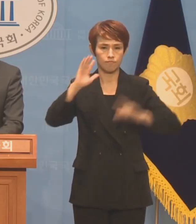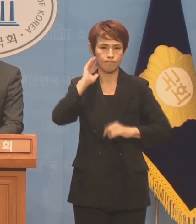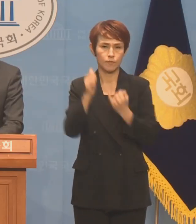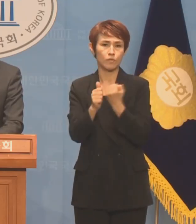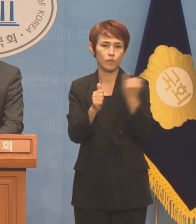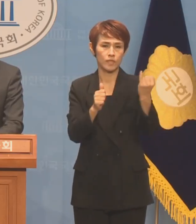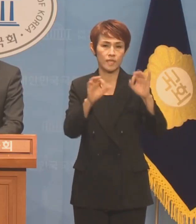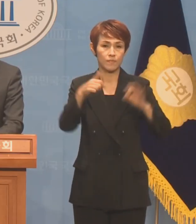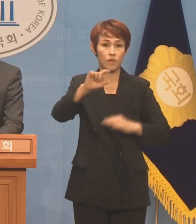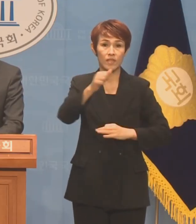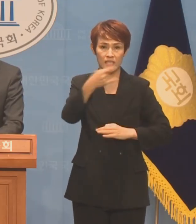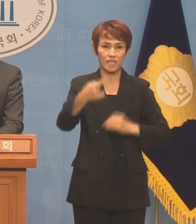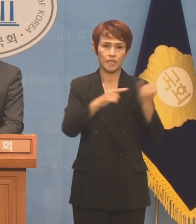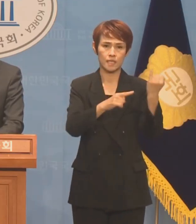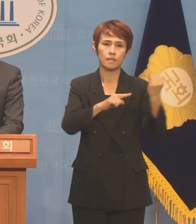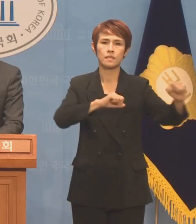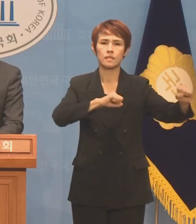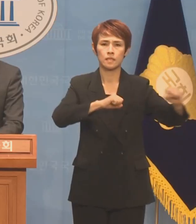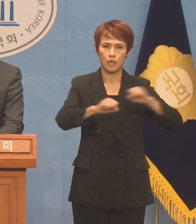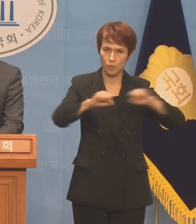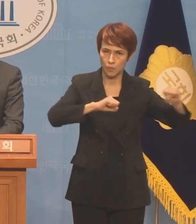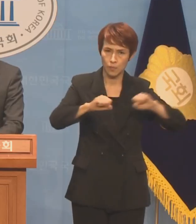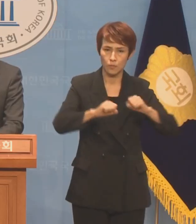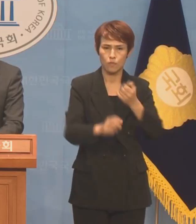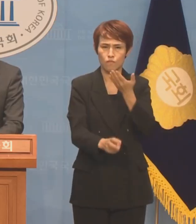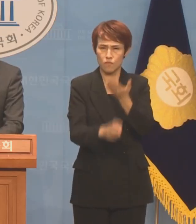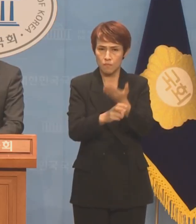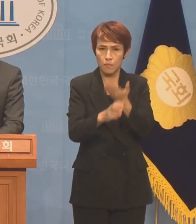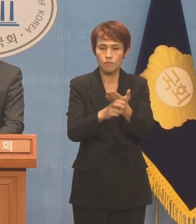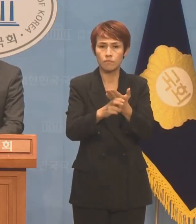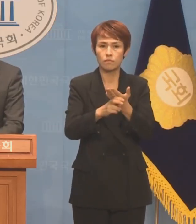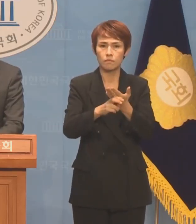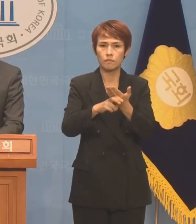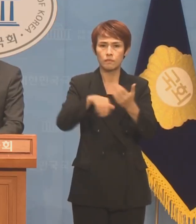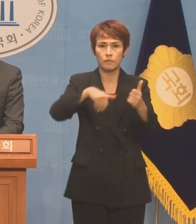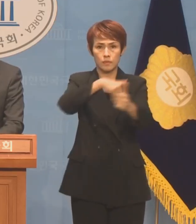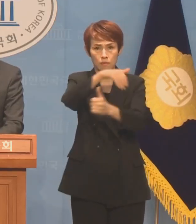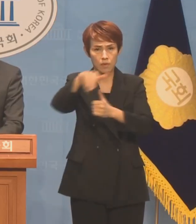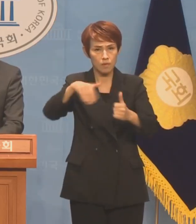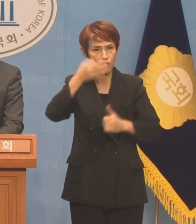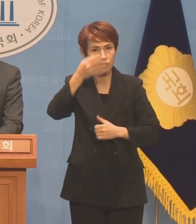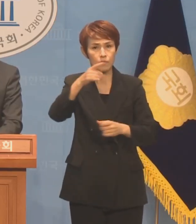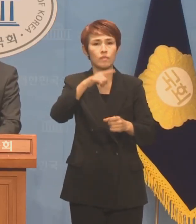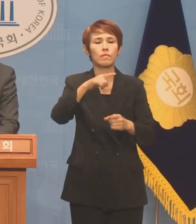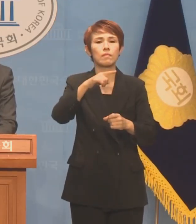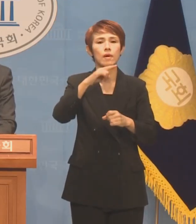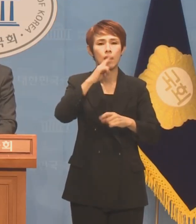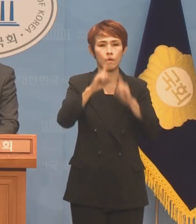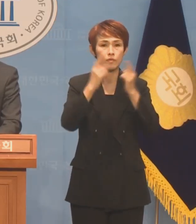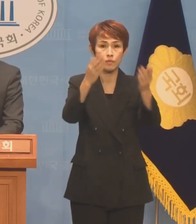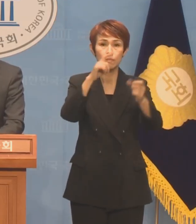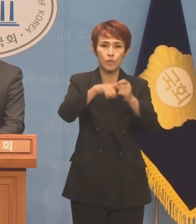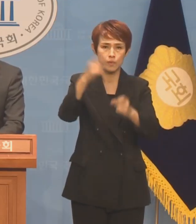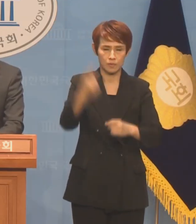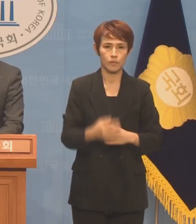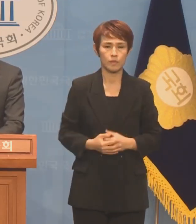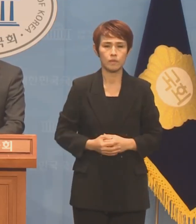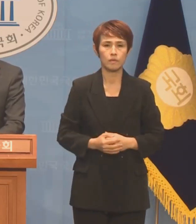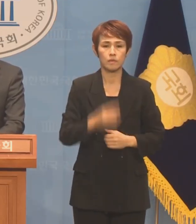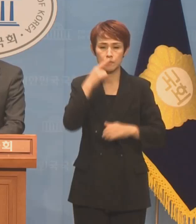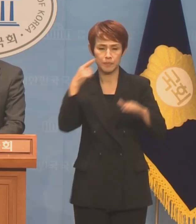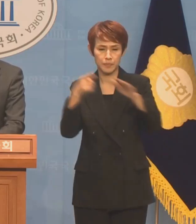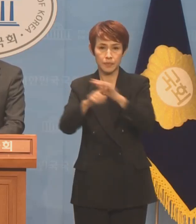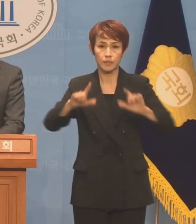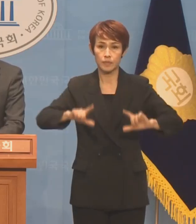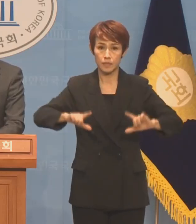씨의 부적절한 처신 혹은 불법적 의혹을 공개하기 위해 나왔습니다. 계엄 전후 김건희